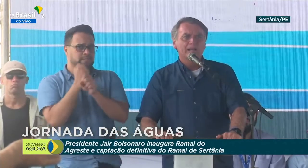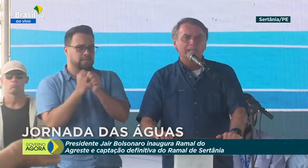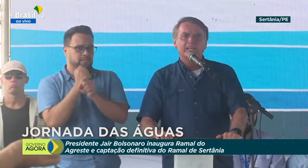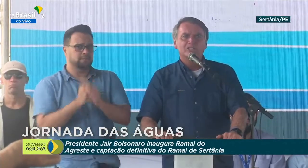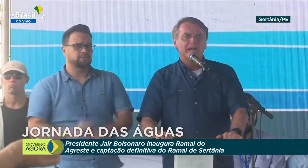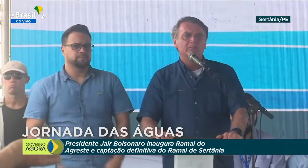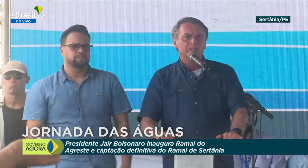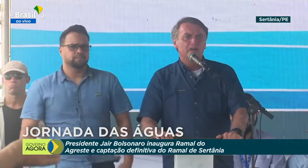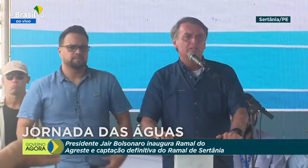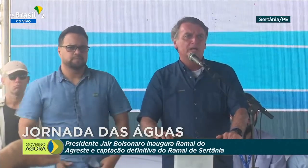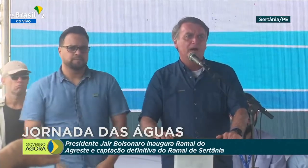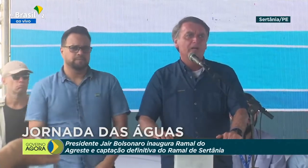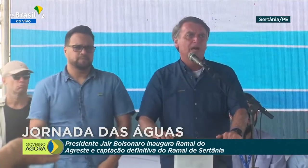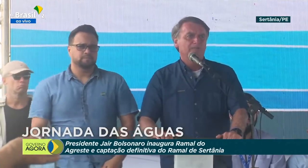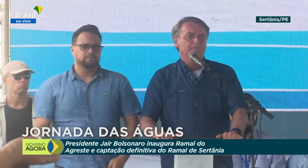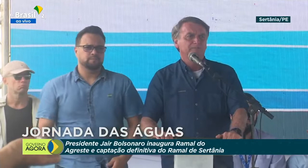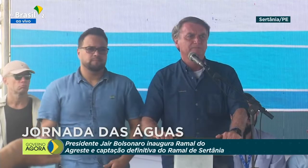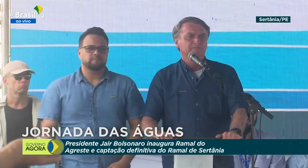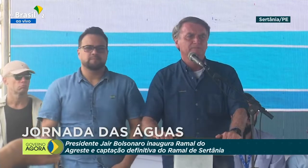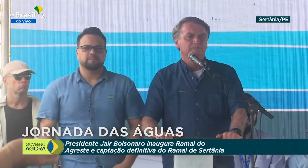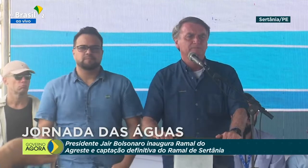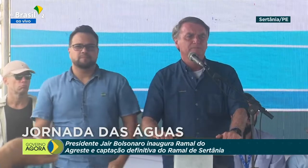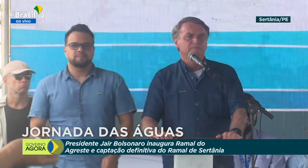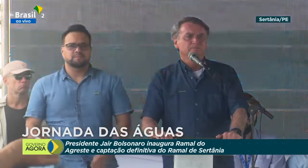melhor, lá deixaram Deus ao lado.